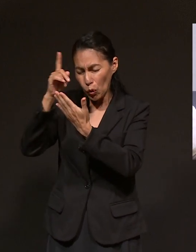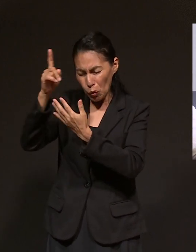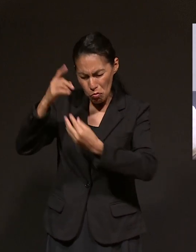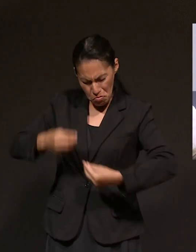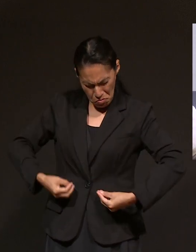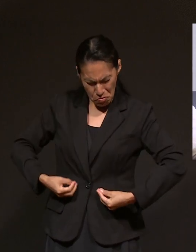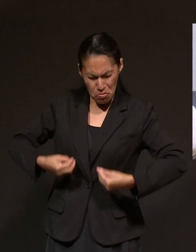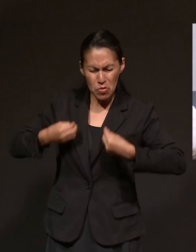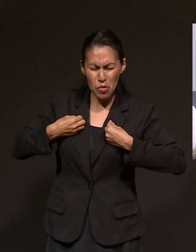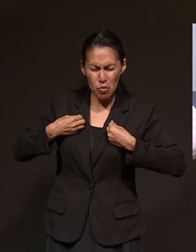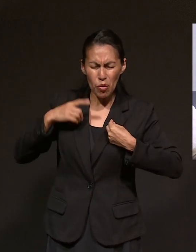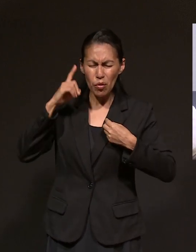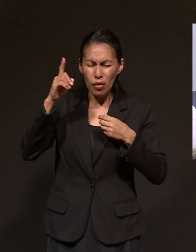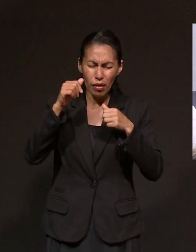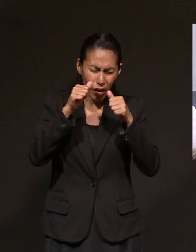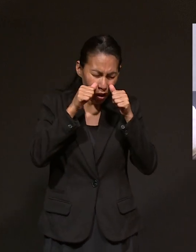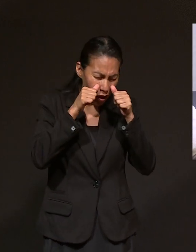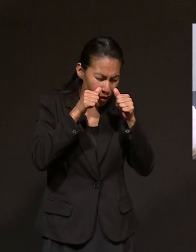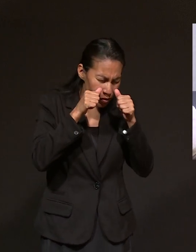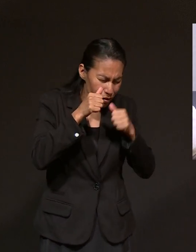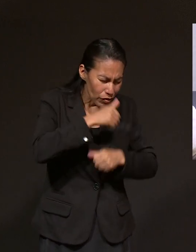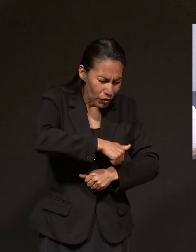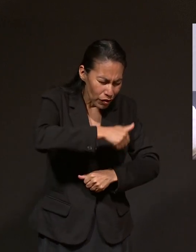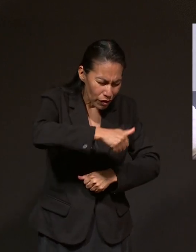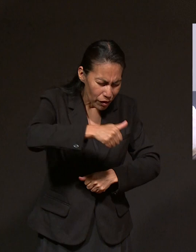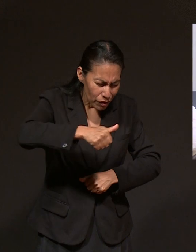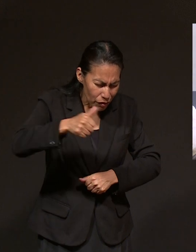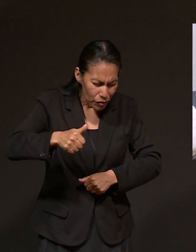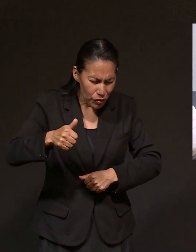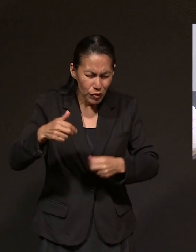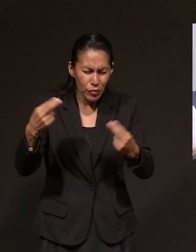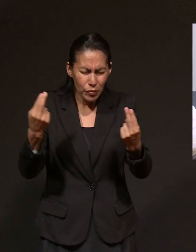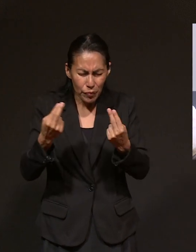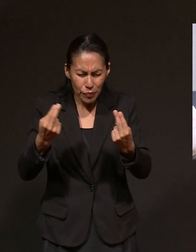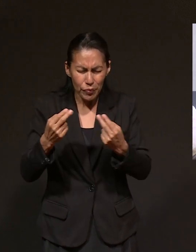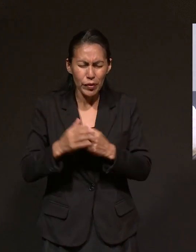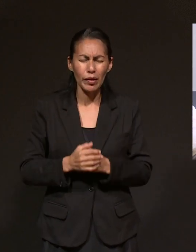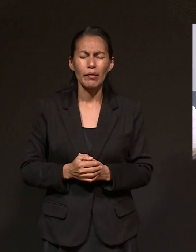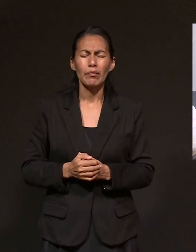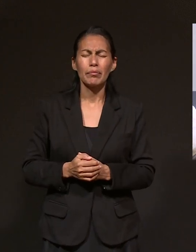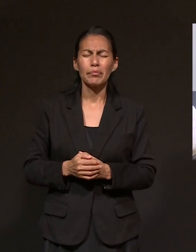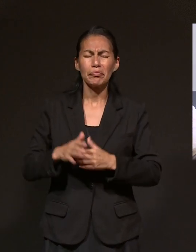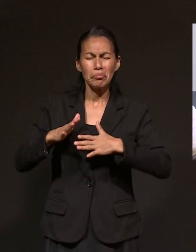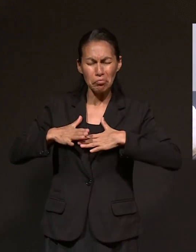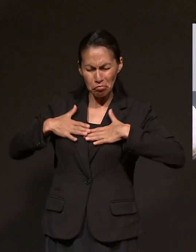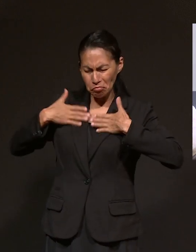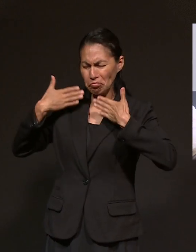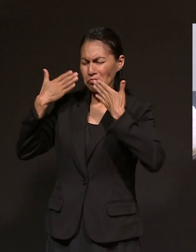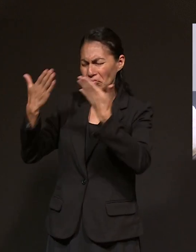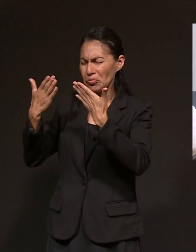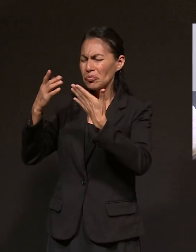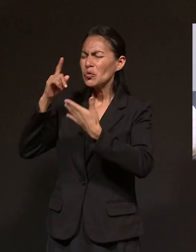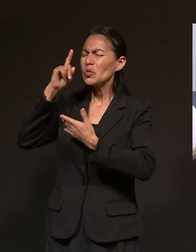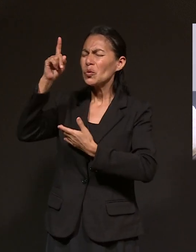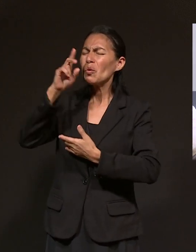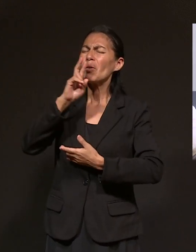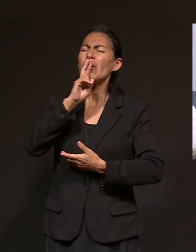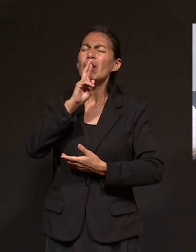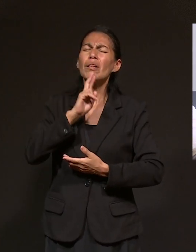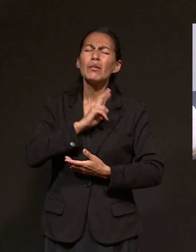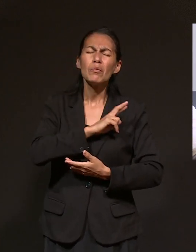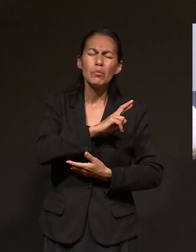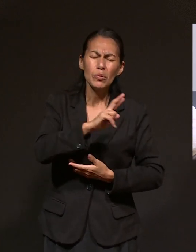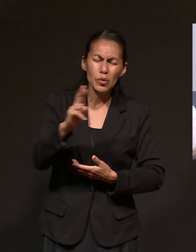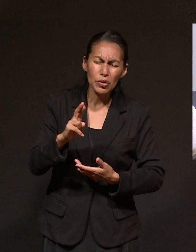Que está atento A las necesidades De sus hijos Amén Confiamos Señor En que tú Nos vas a